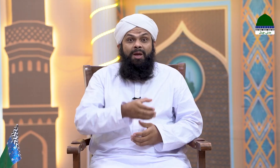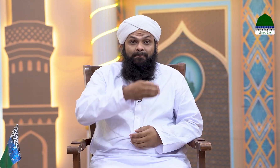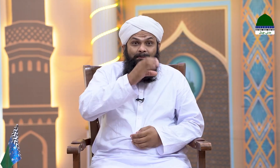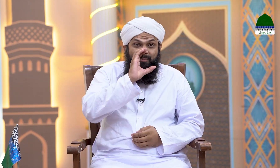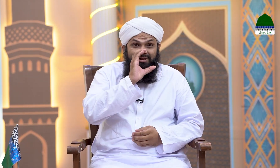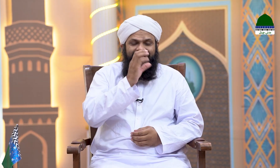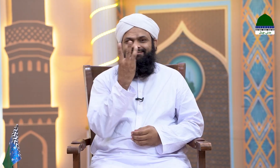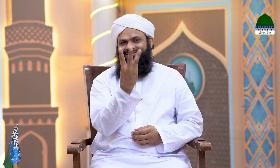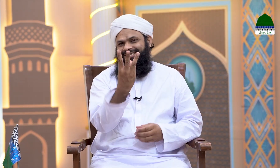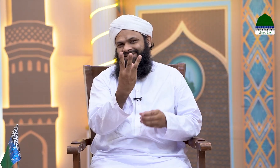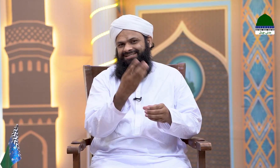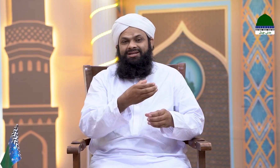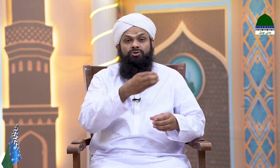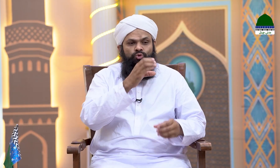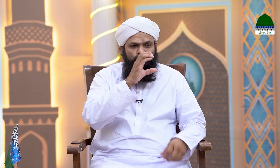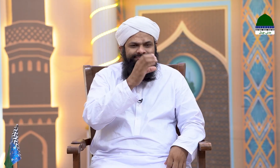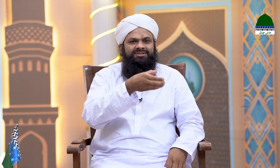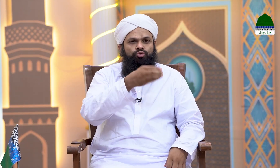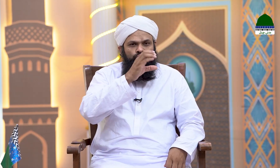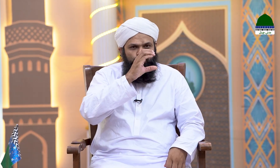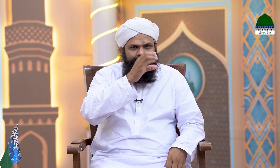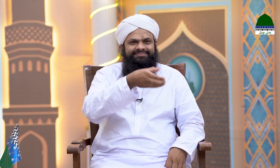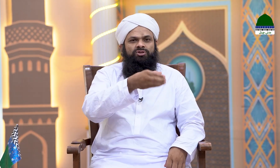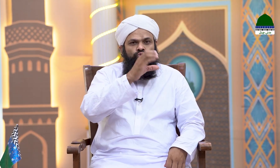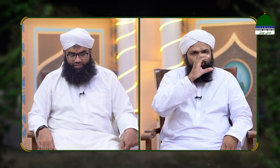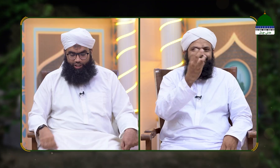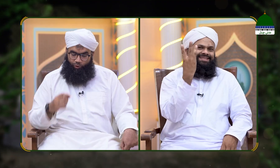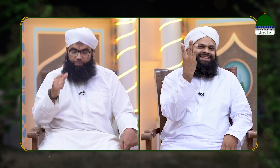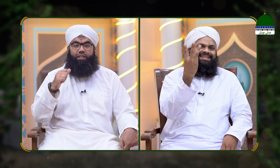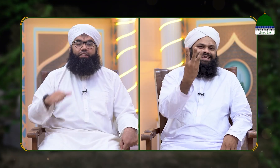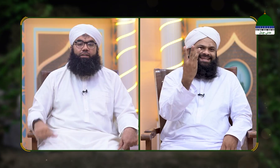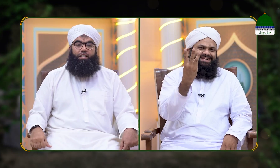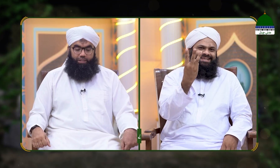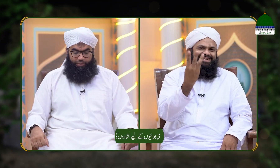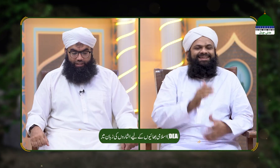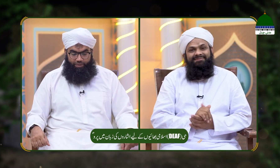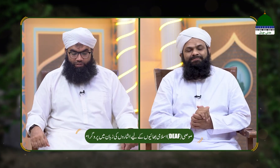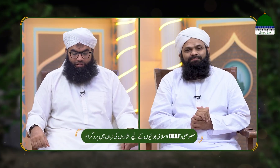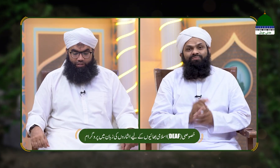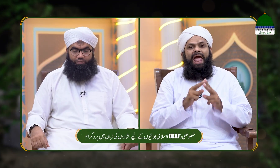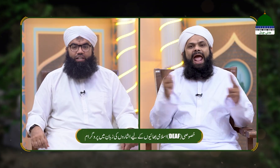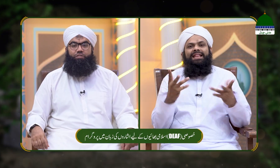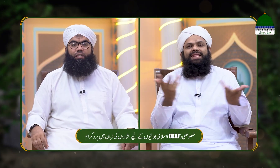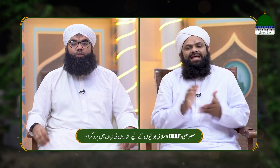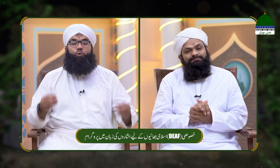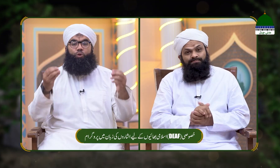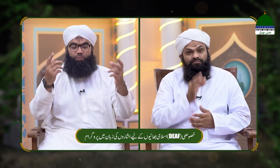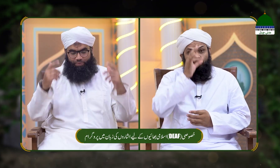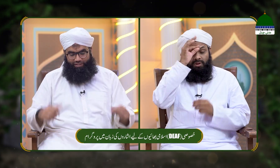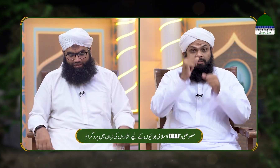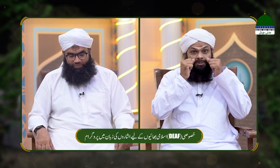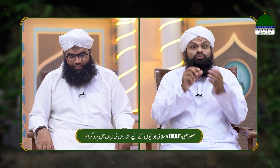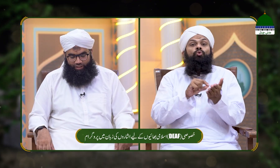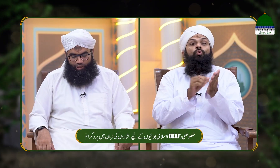پیتے تو 3 سانس میں پانی پیا کرتے۔ ایک اور پیاری ادا، نبی کریم صلی اللہ علیہ وآلہ وسلم کو